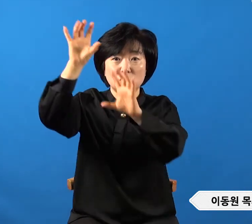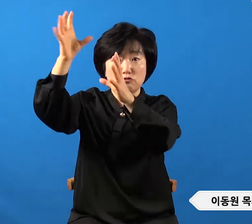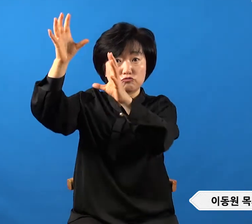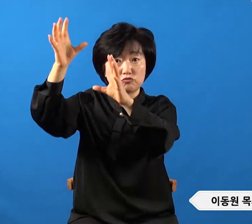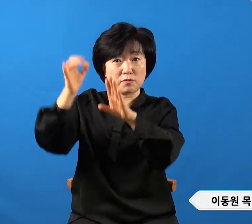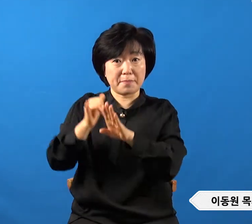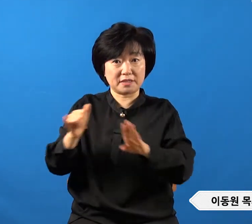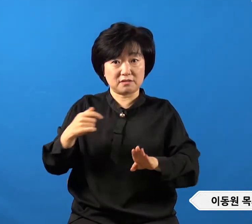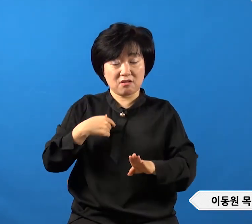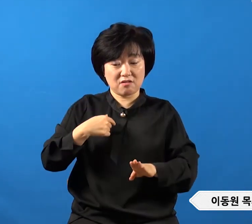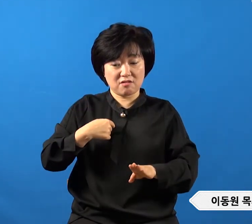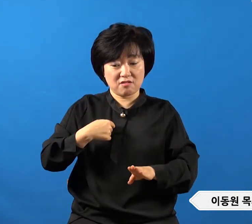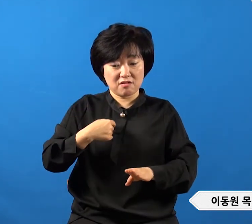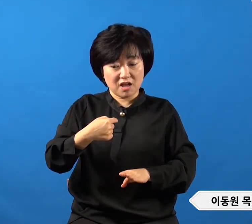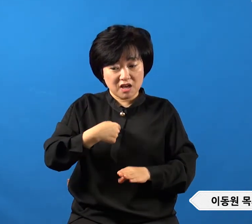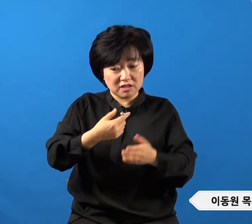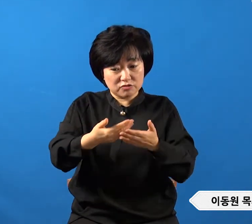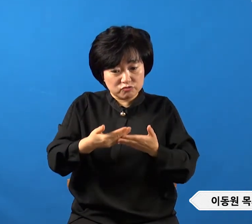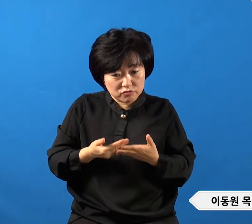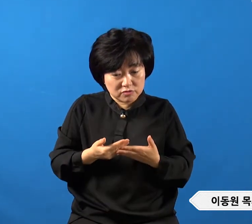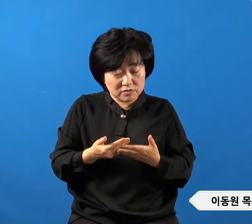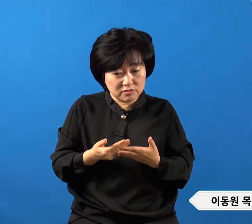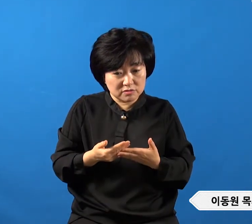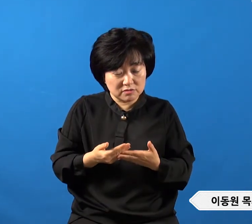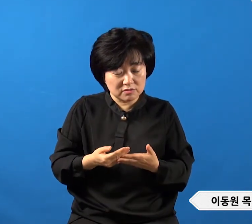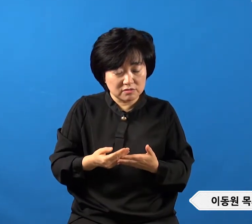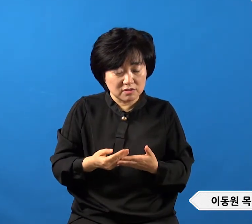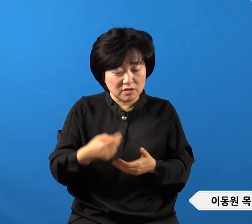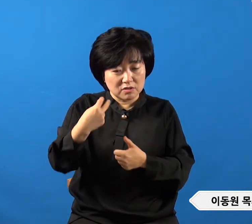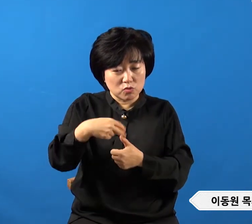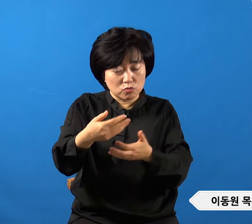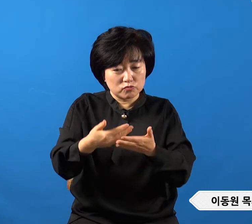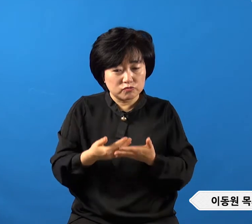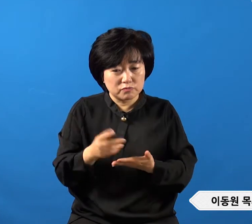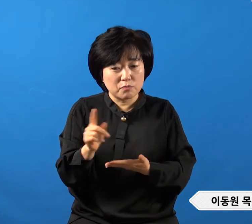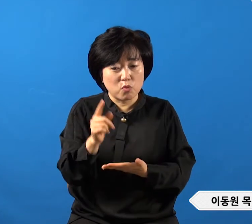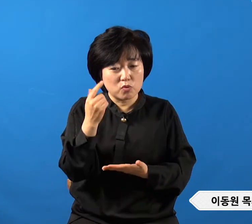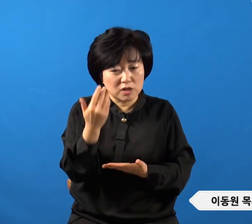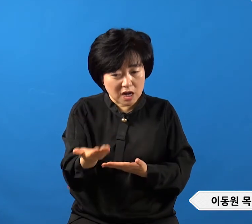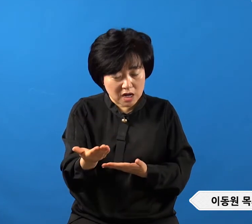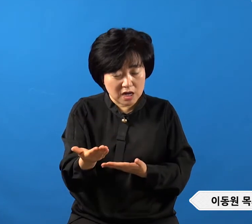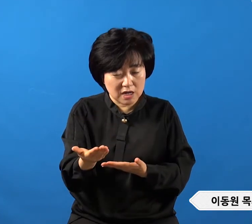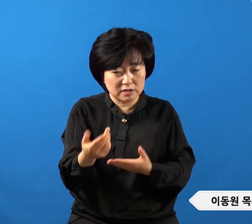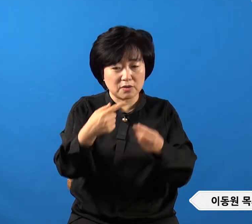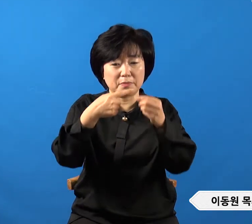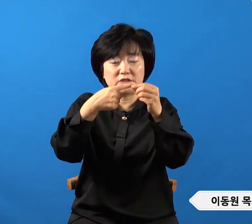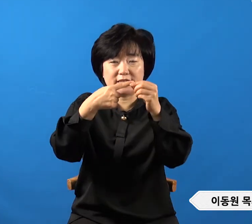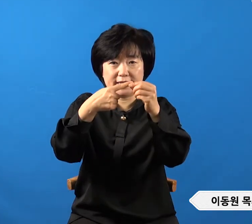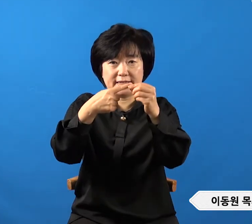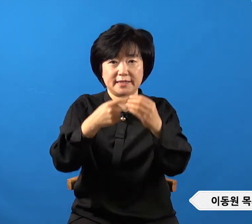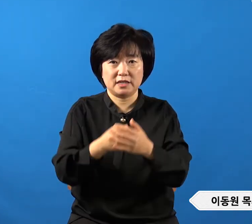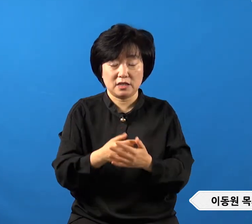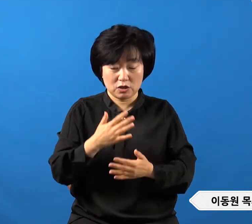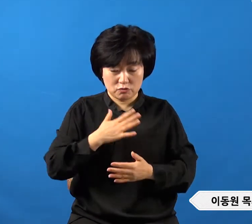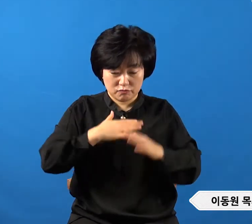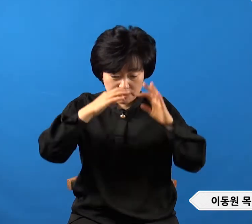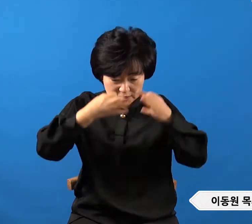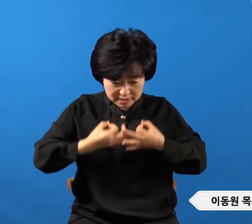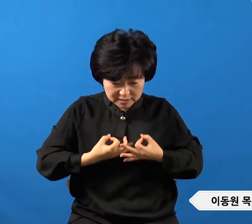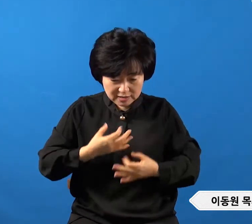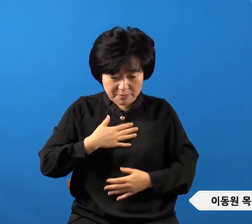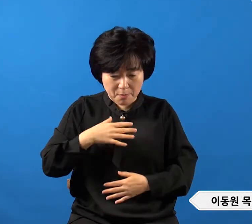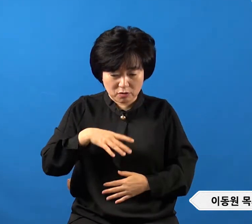천국 백성들에게 던져주고 있는 메시지는 도대체 무엇일까요? 그 첫째는 우리